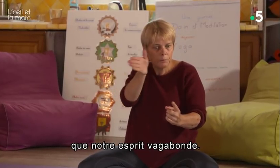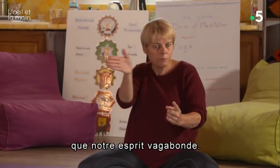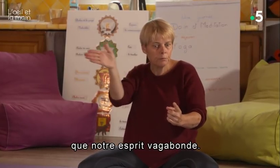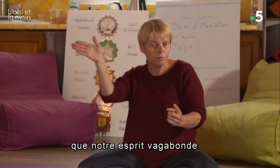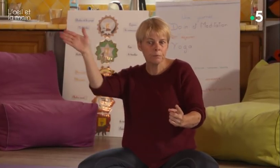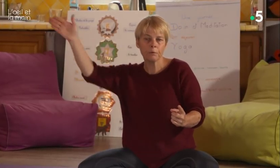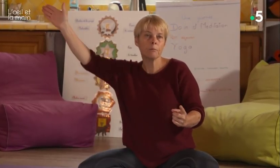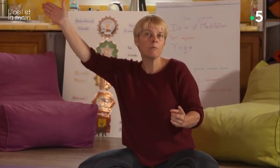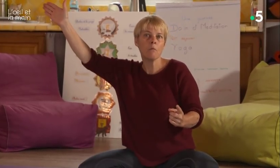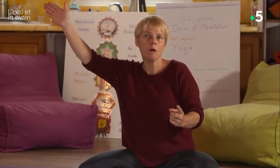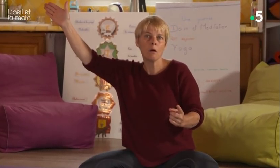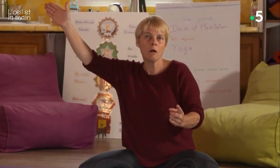vagabonde.